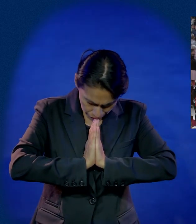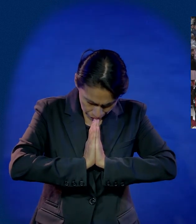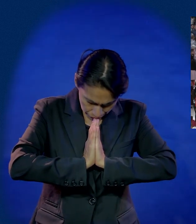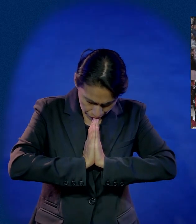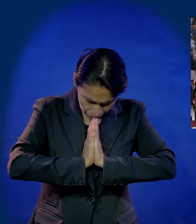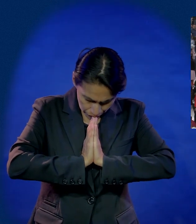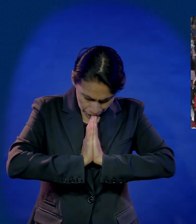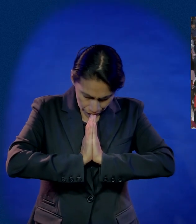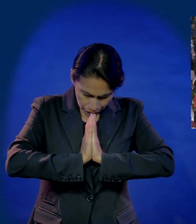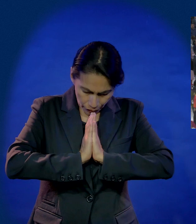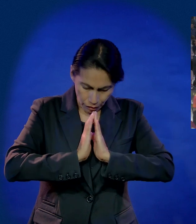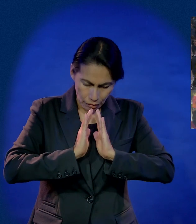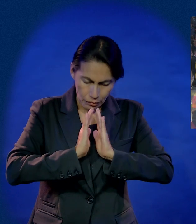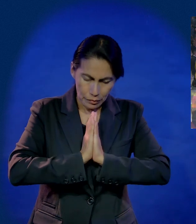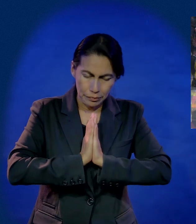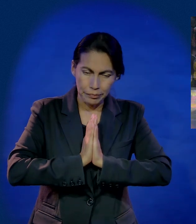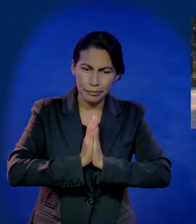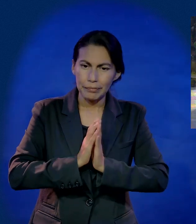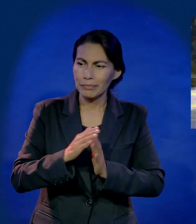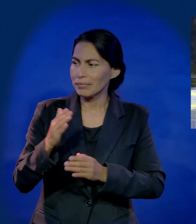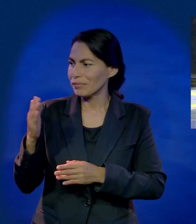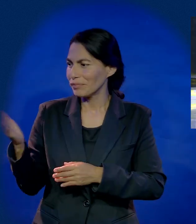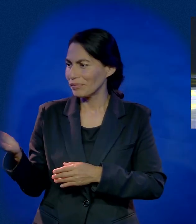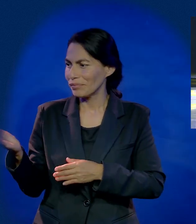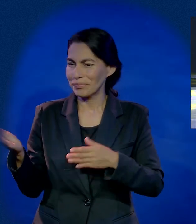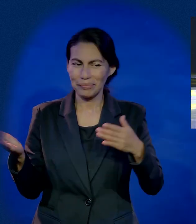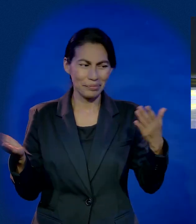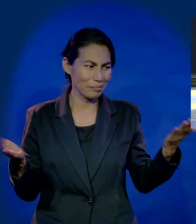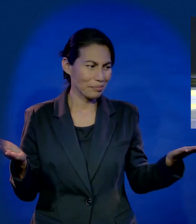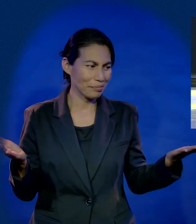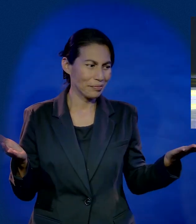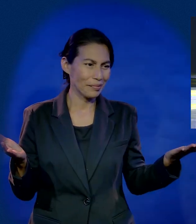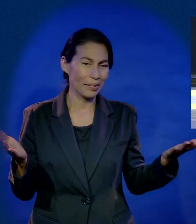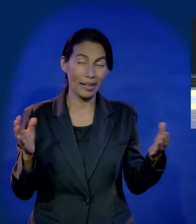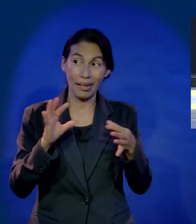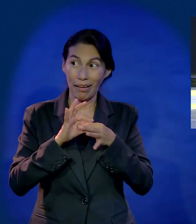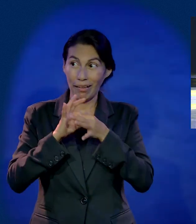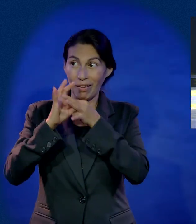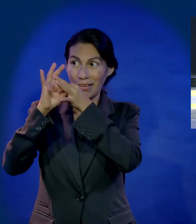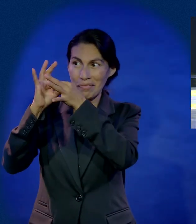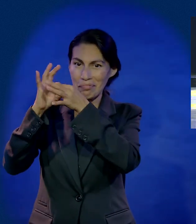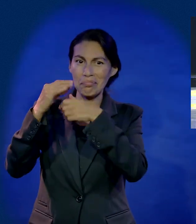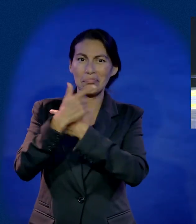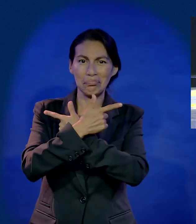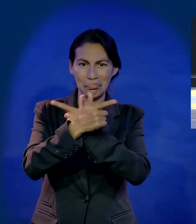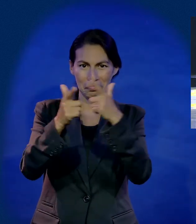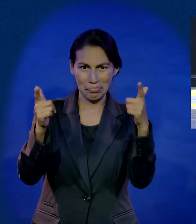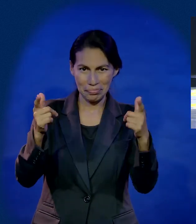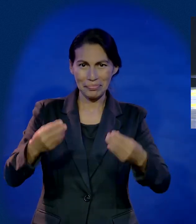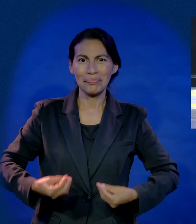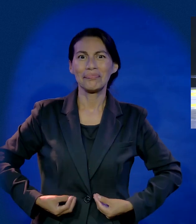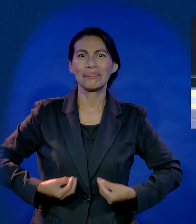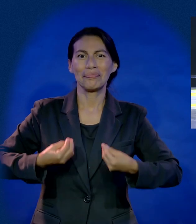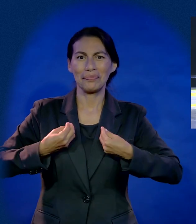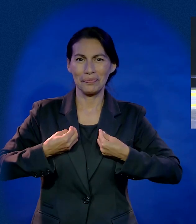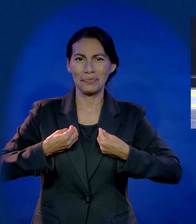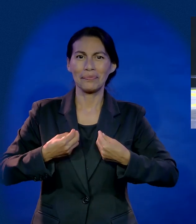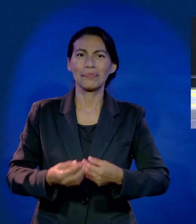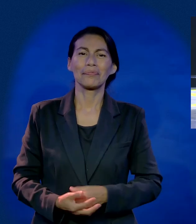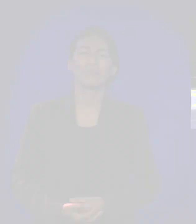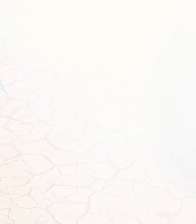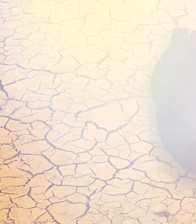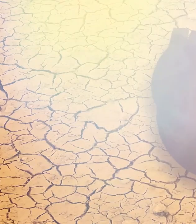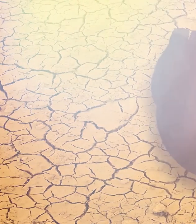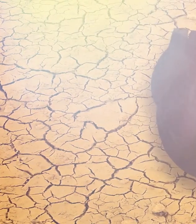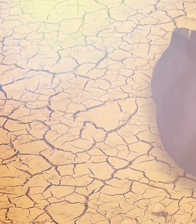Jesús lo pedimos. En el nombre de Jesús lo pedimos. Amén. Amén. Dile al que está a tu lado, vive libre en Cristo.